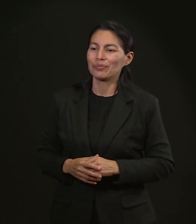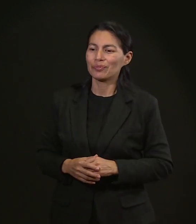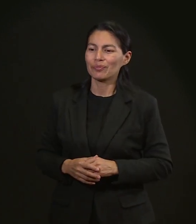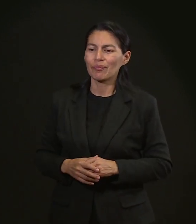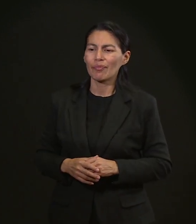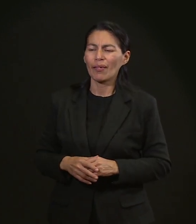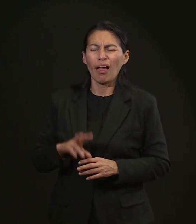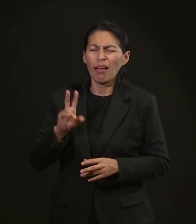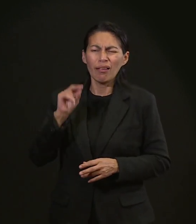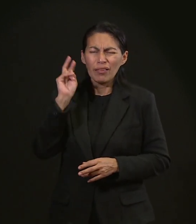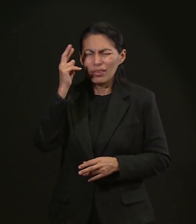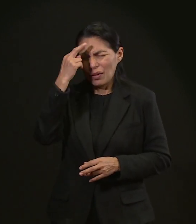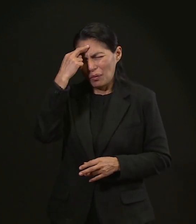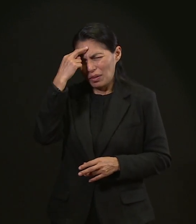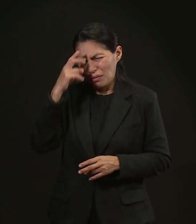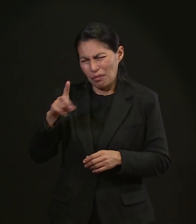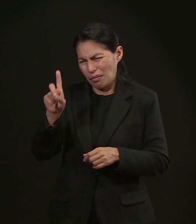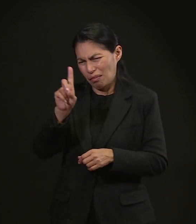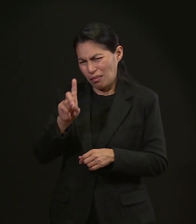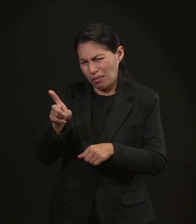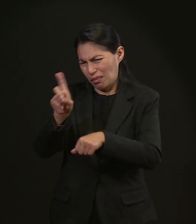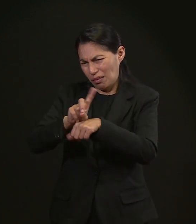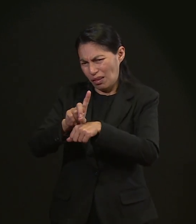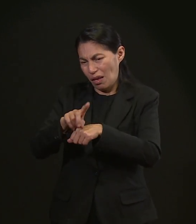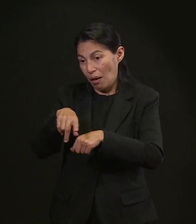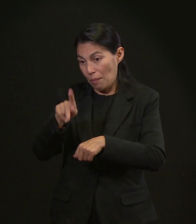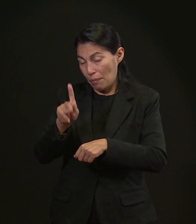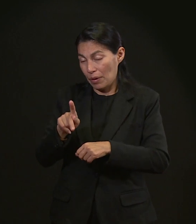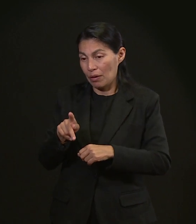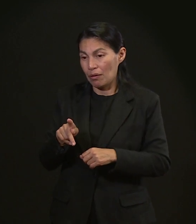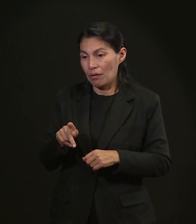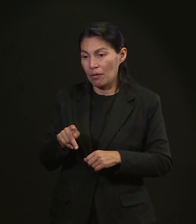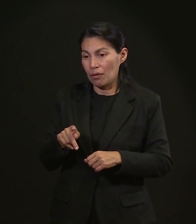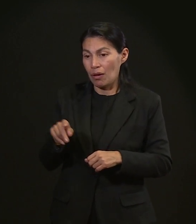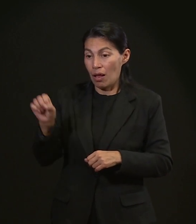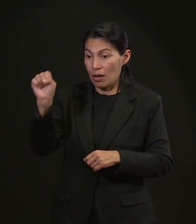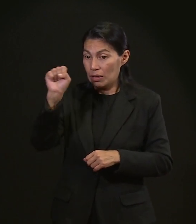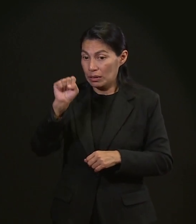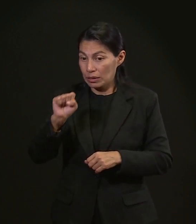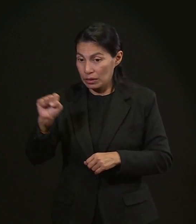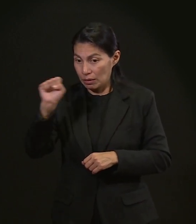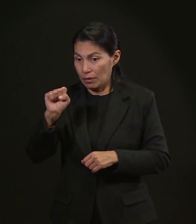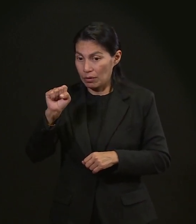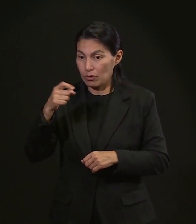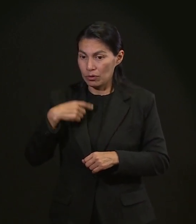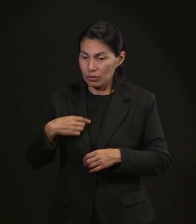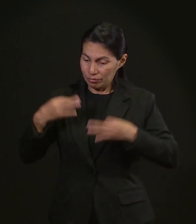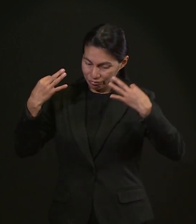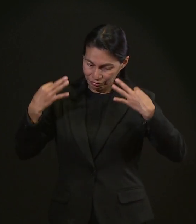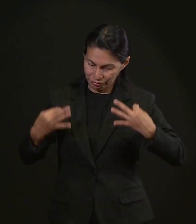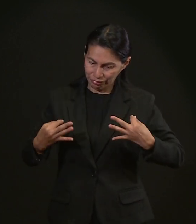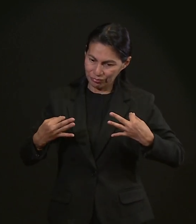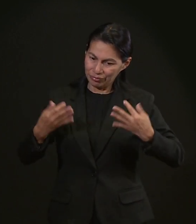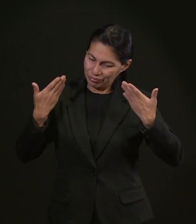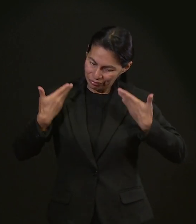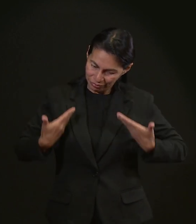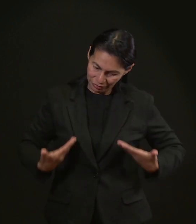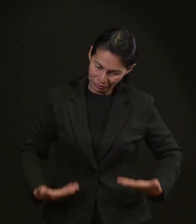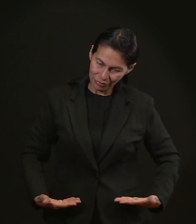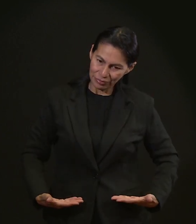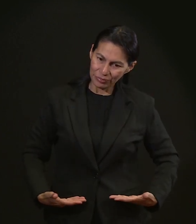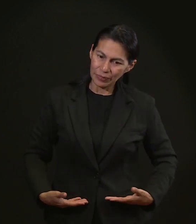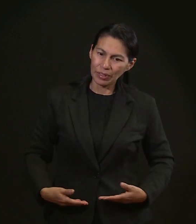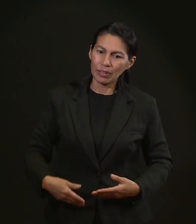y no recuerdo qué día era de la semana pero inmediatamente el sábado siguiente yo estaba